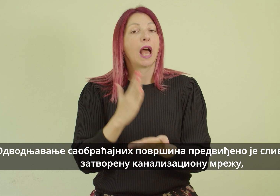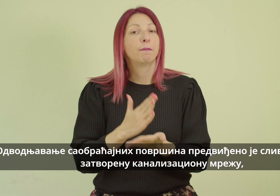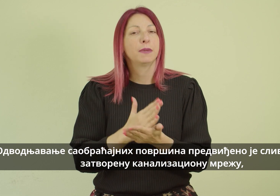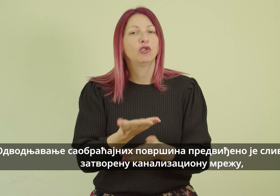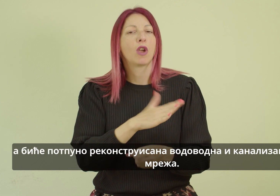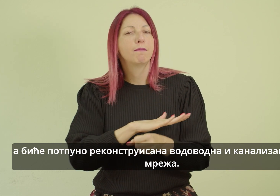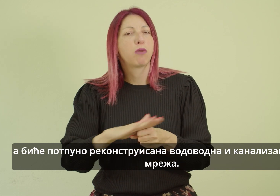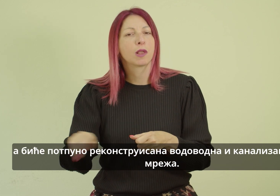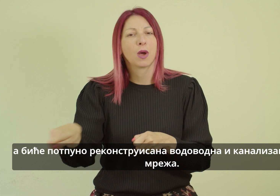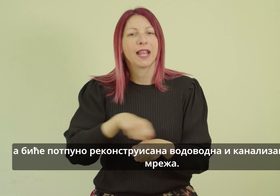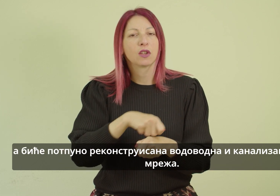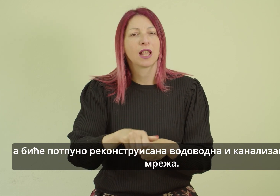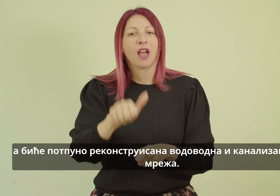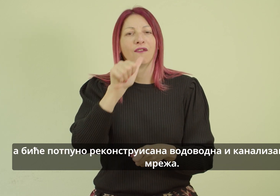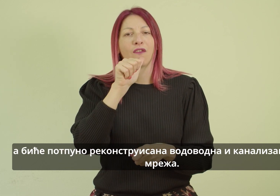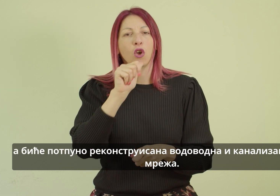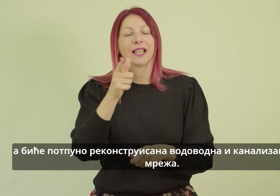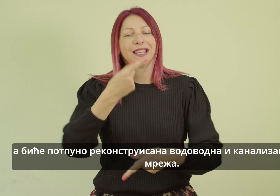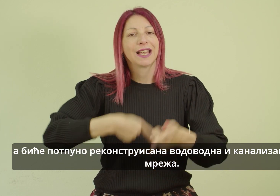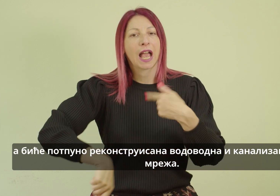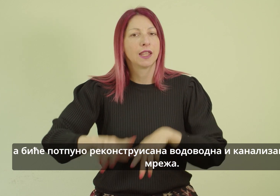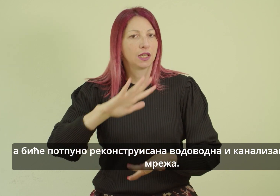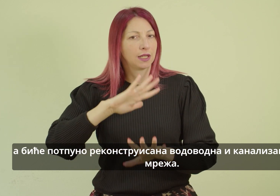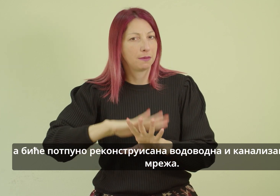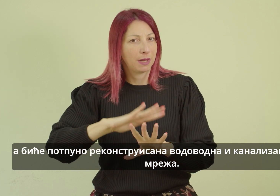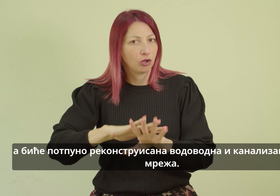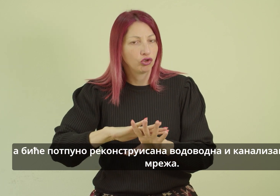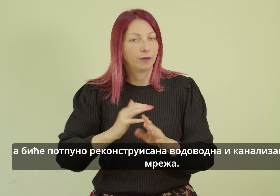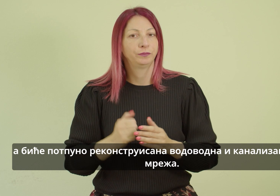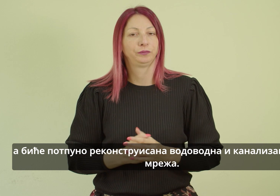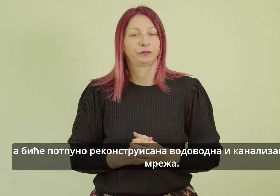a bit će potpuno rekonstruisana vodovodna i kanalizaciona mreža.